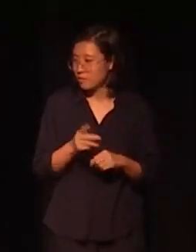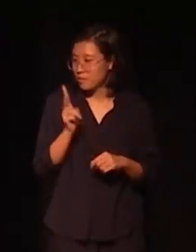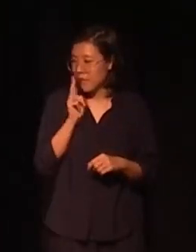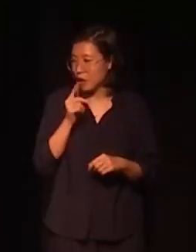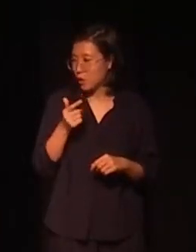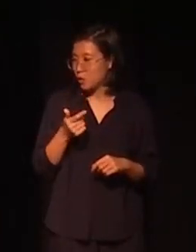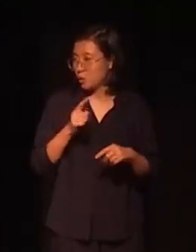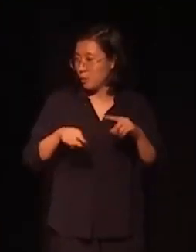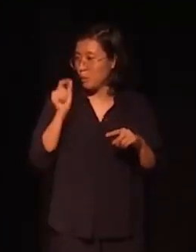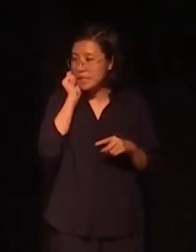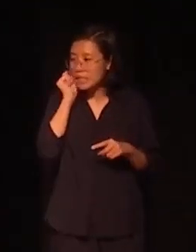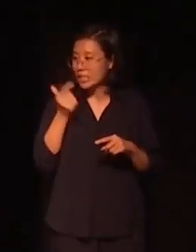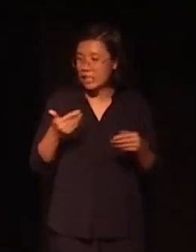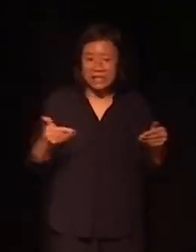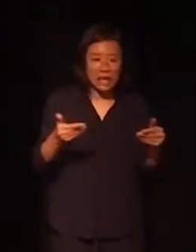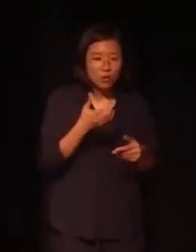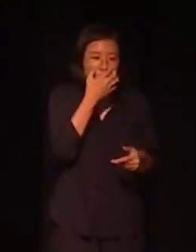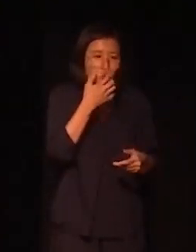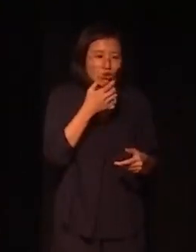炒 goes first, fly